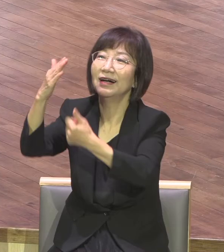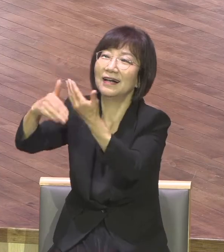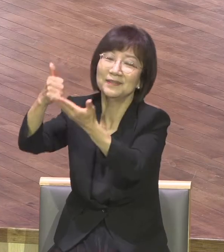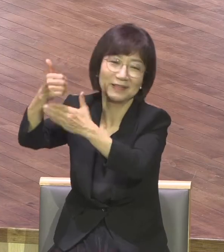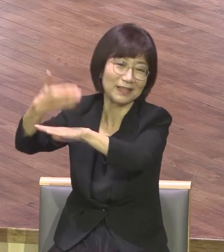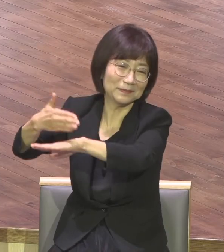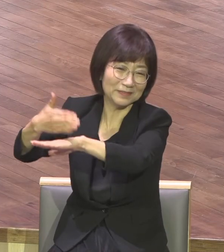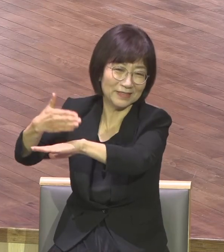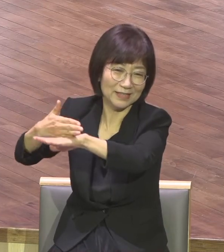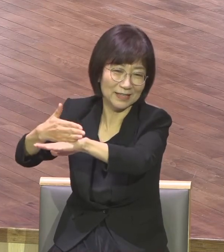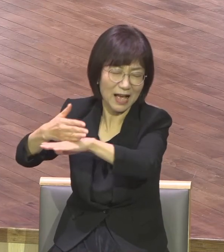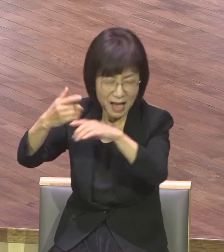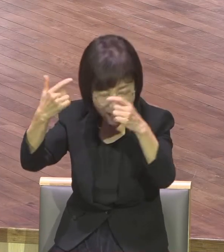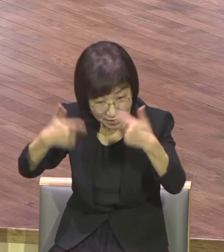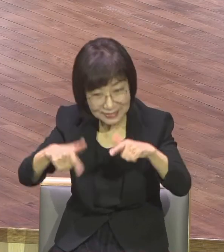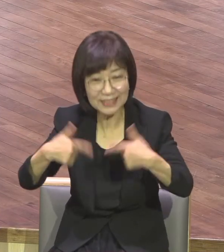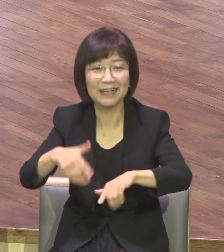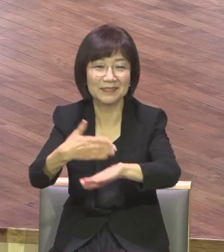아버지께 감사하며